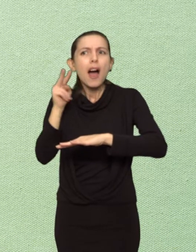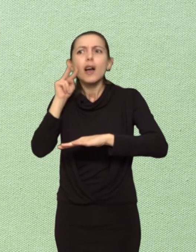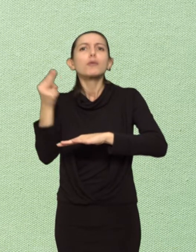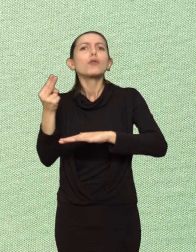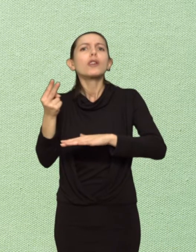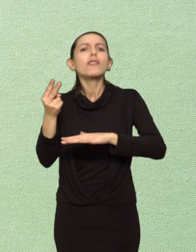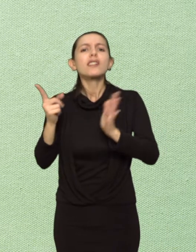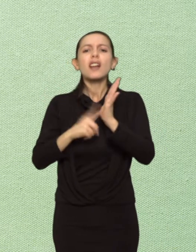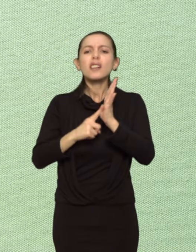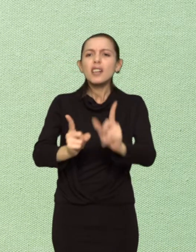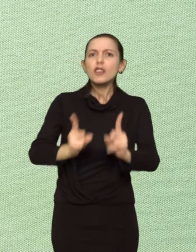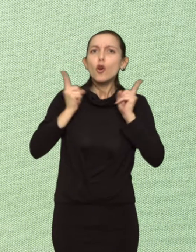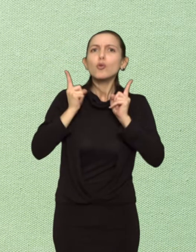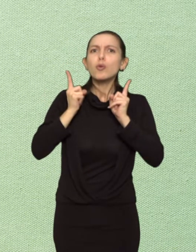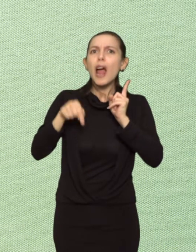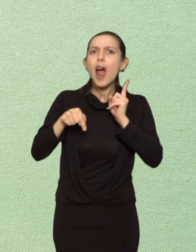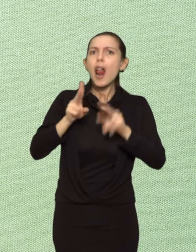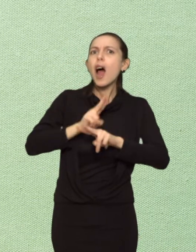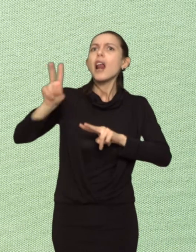del diritto a livello nazionale?